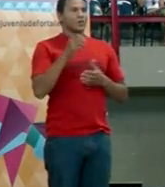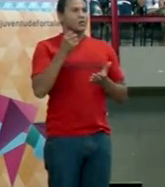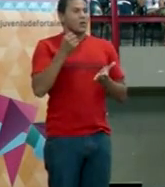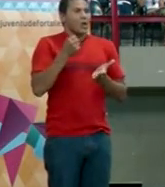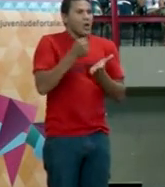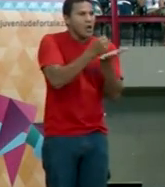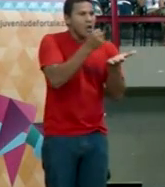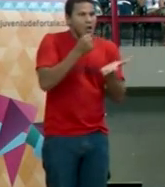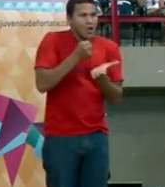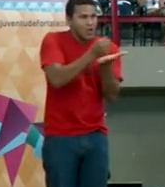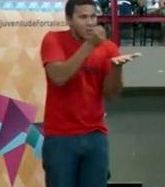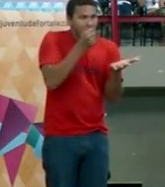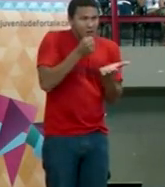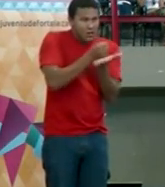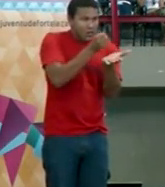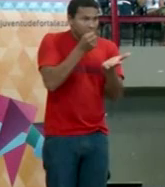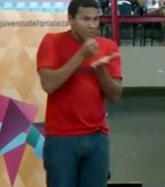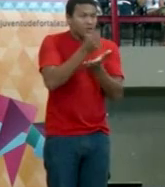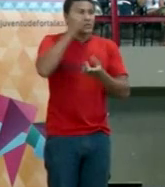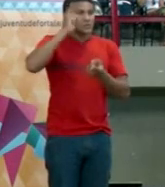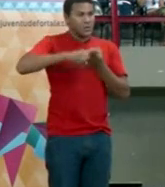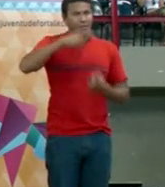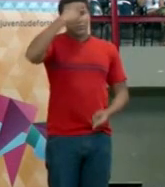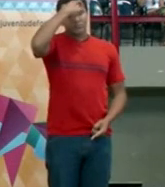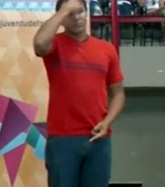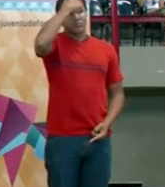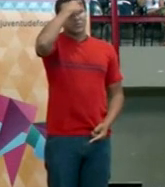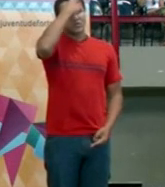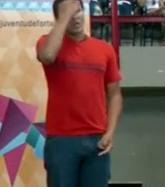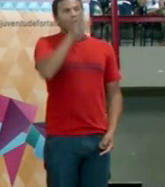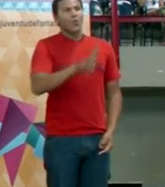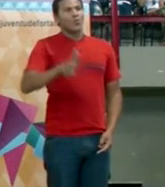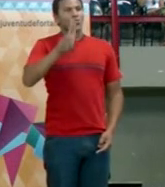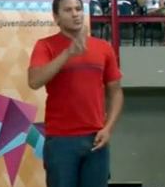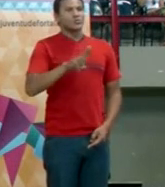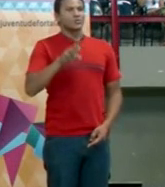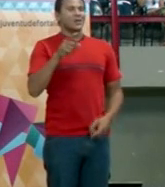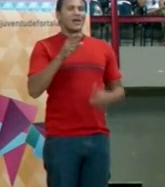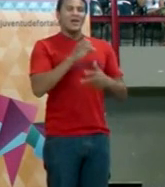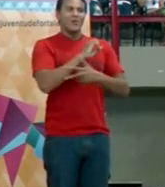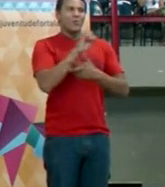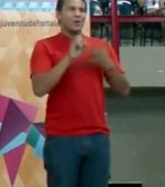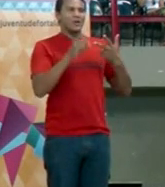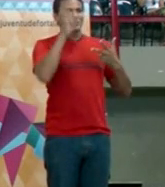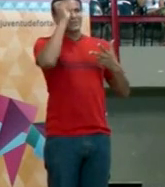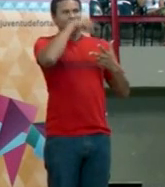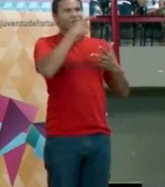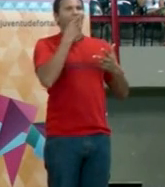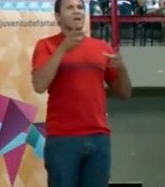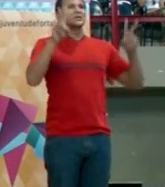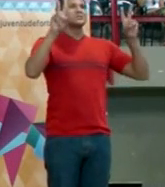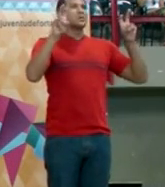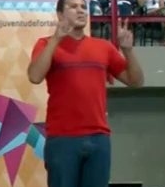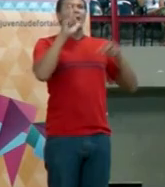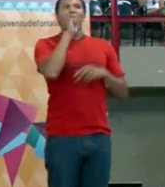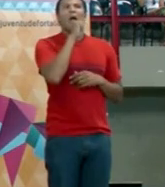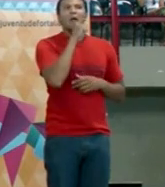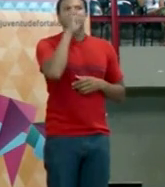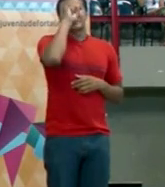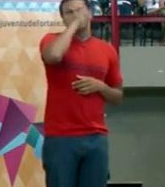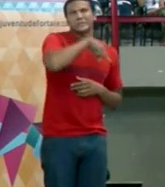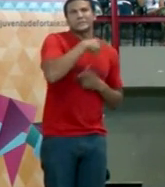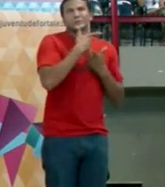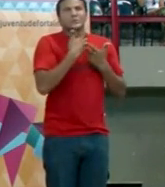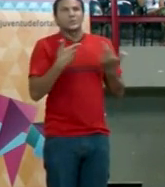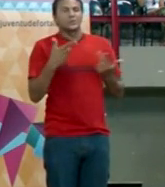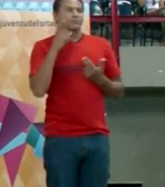Cooperação e conscientização na sua forma de uso. O Enem não vai pedir para você falar de crise da água.